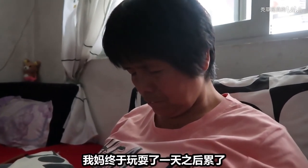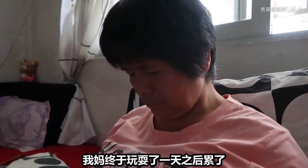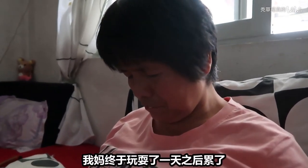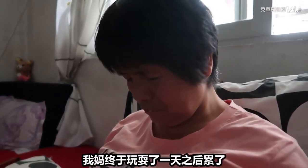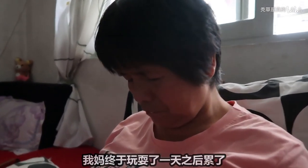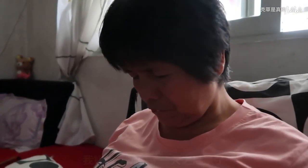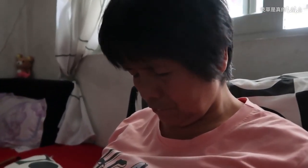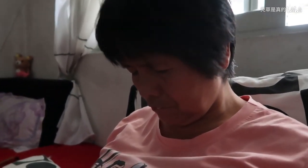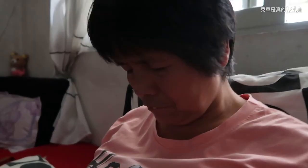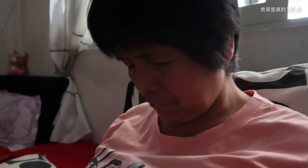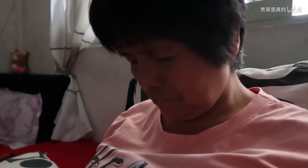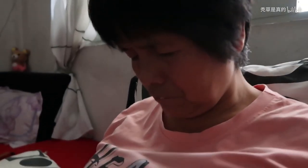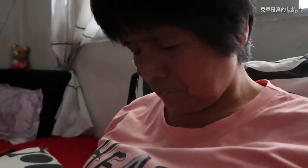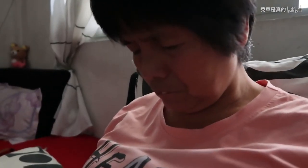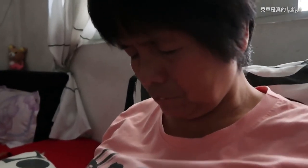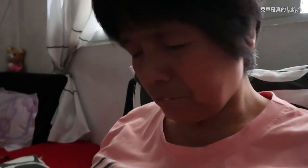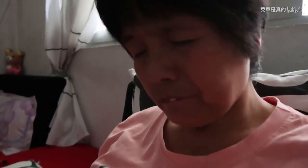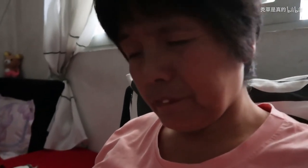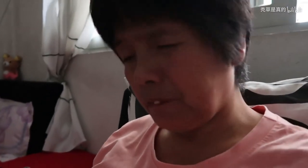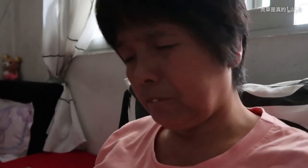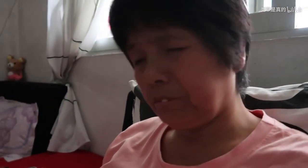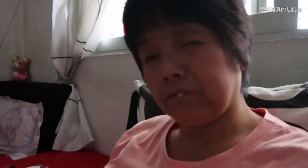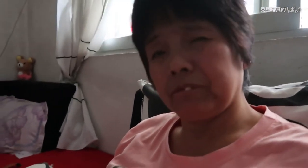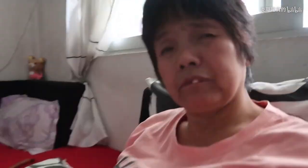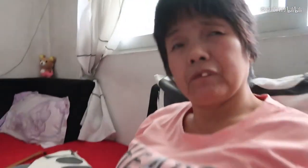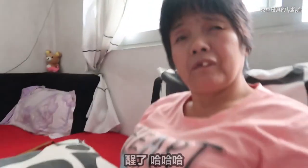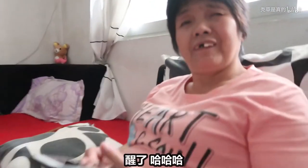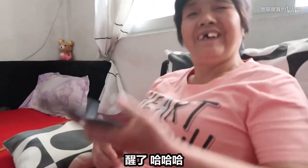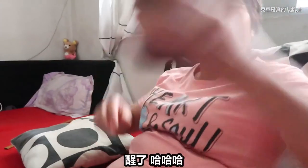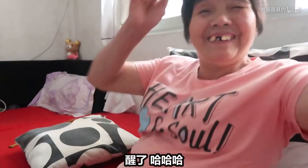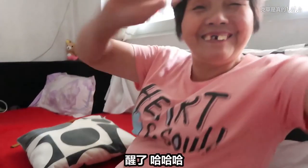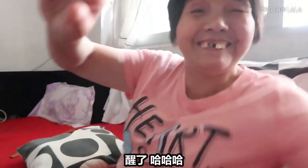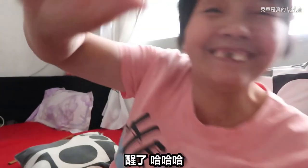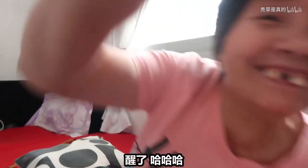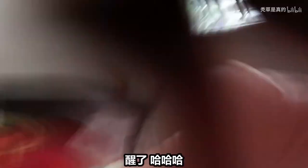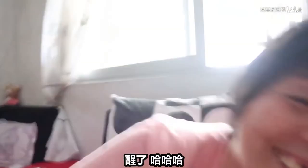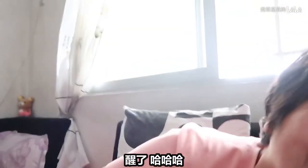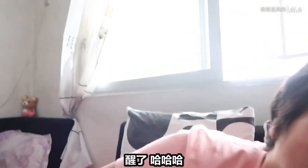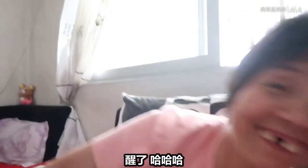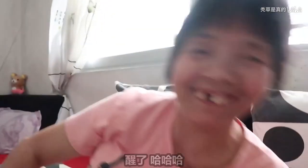累了，哎，刚吵醒了。